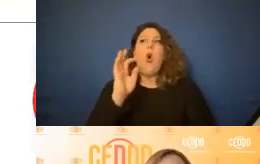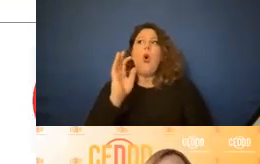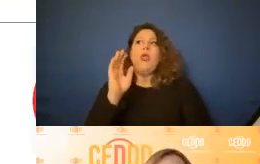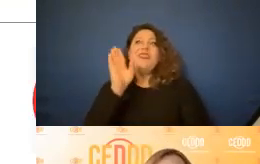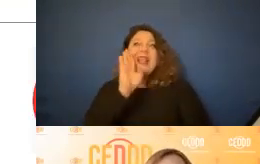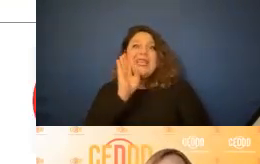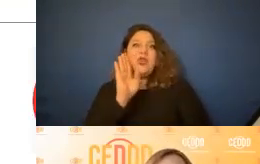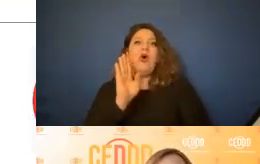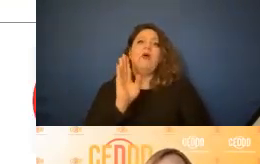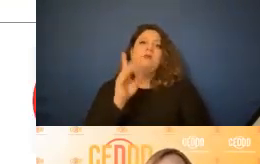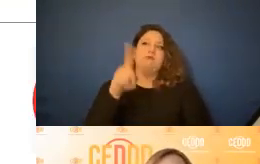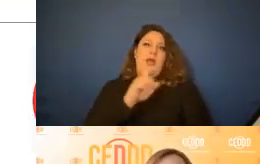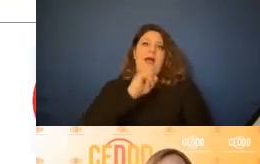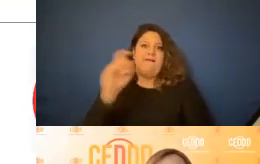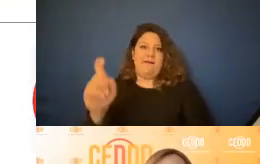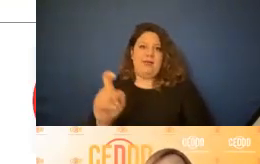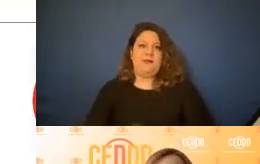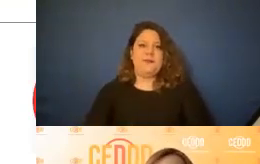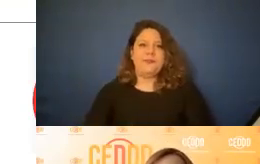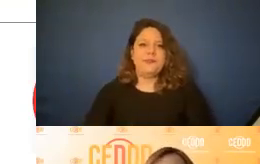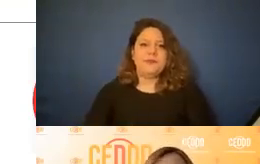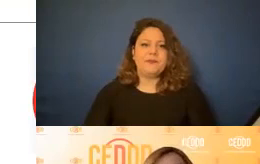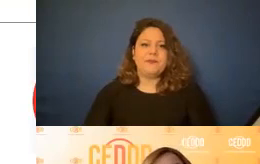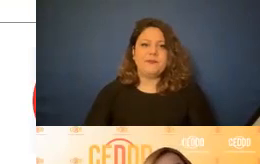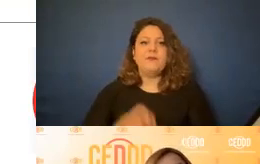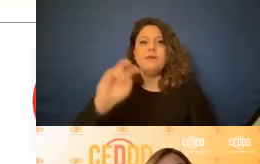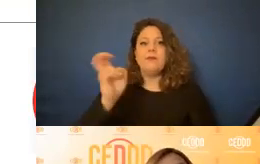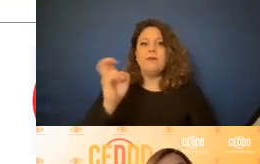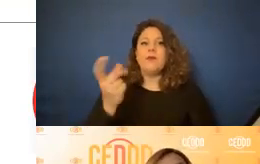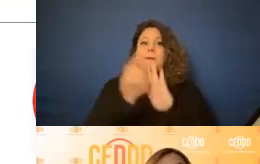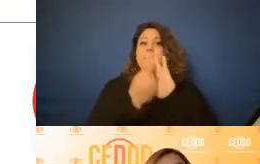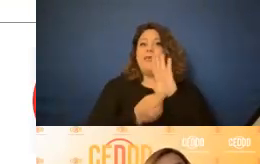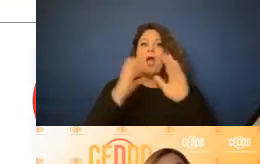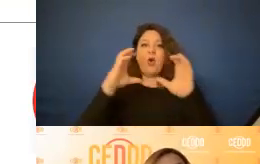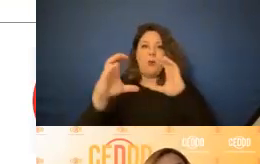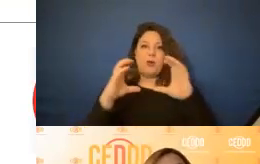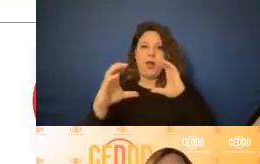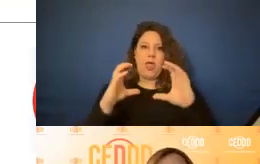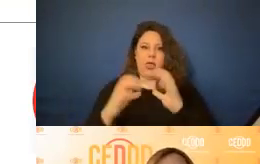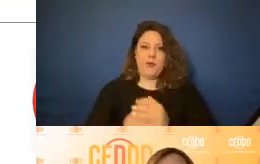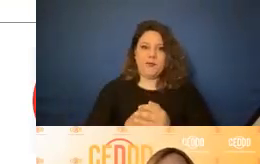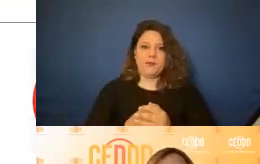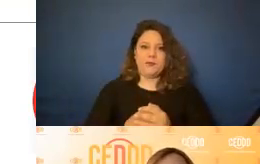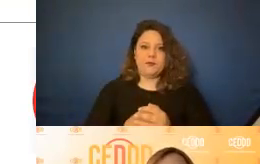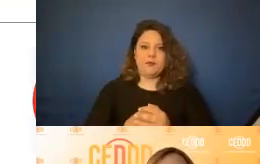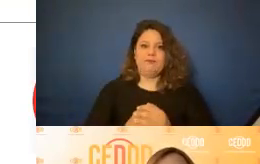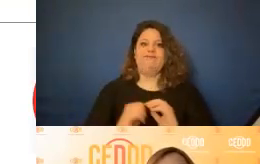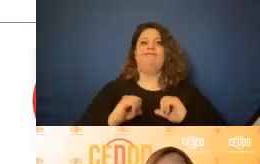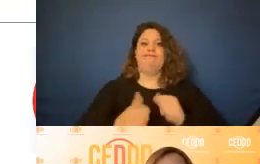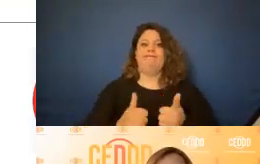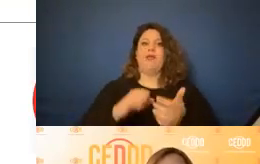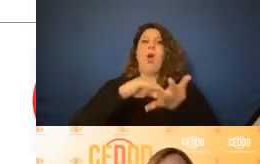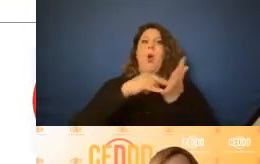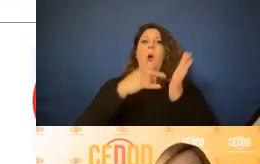penal en los centros. Y después existen las medidas para la comunicación, la puesta en marcha de un plan de